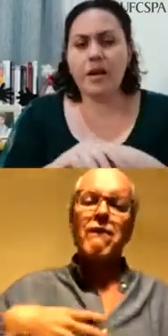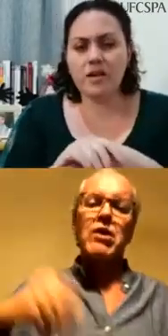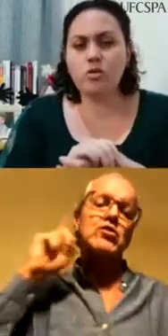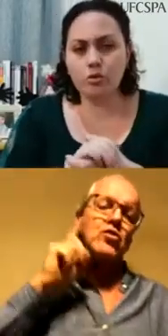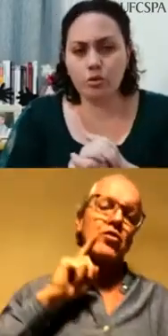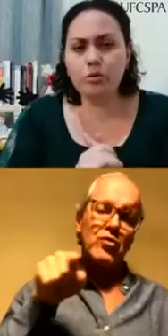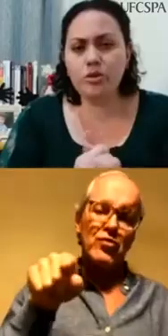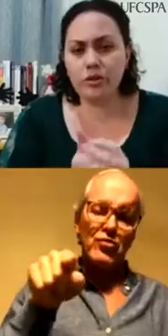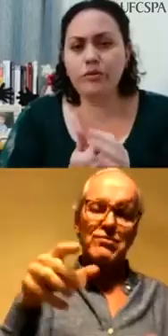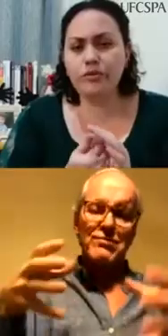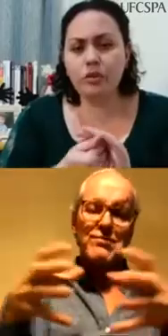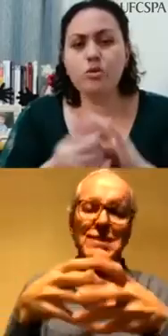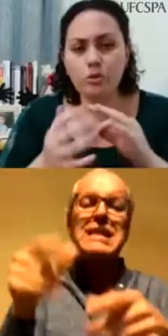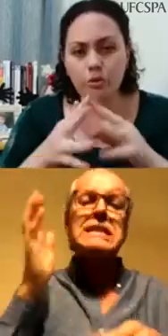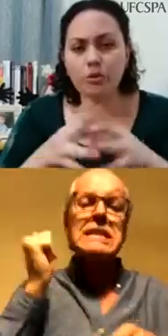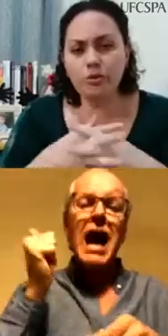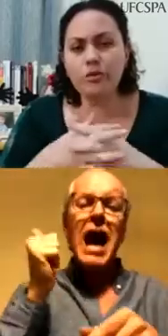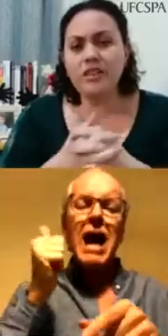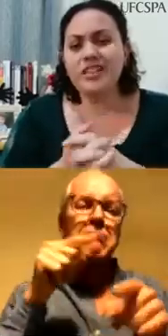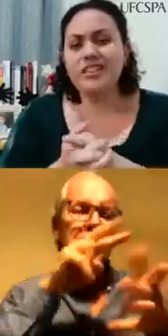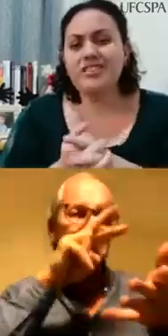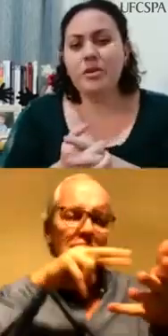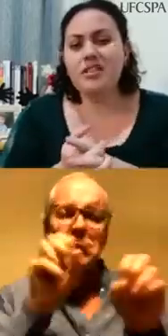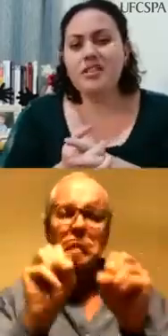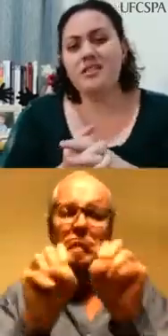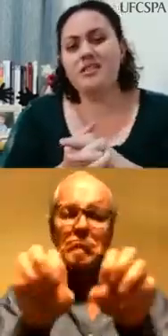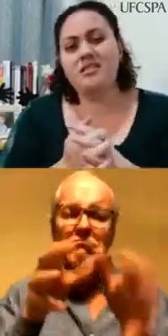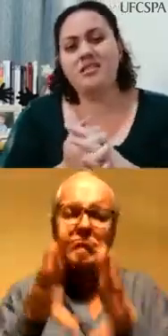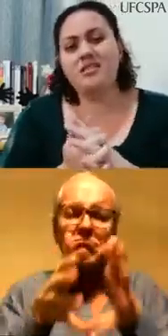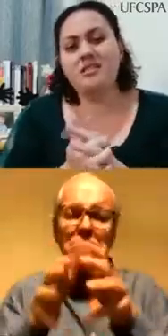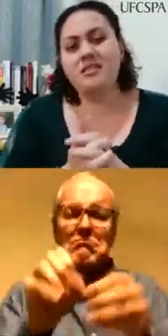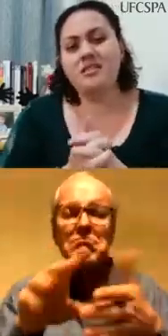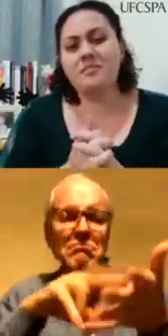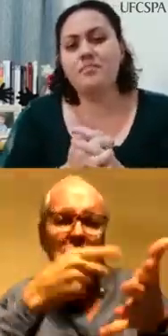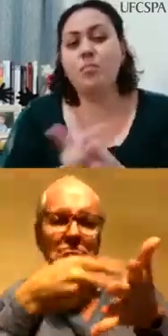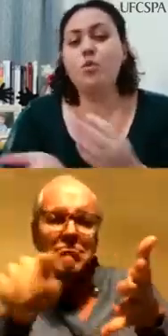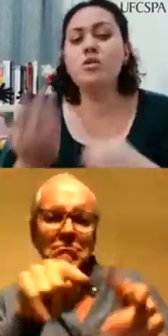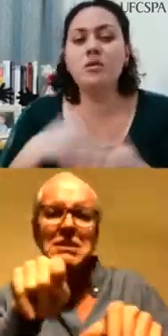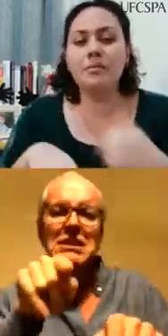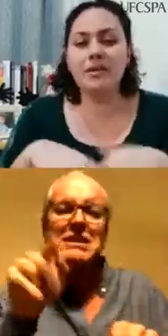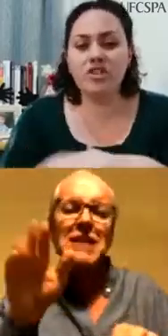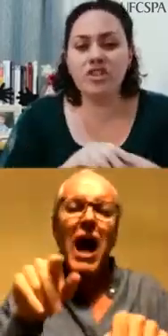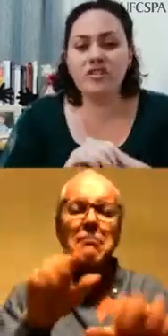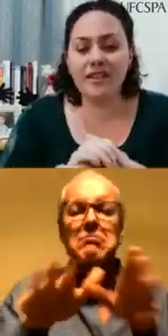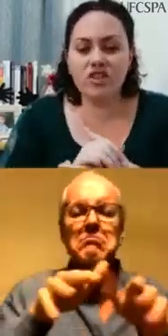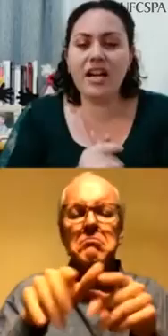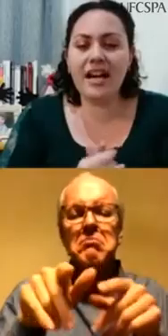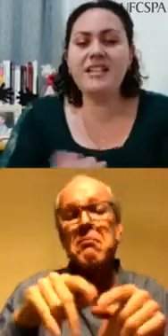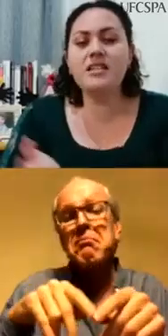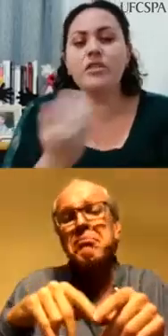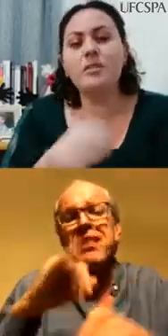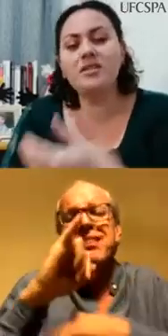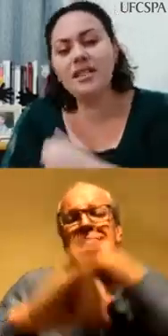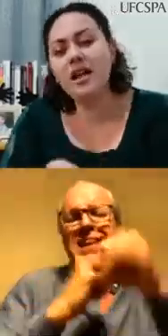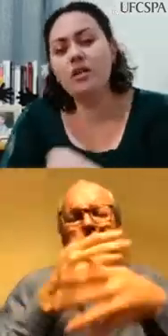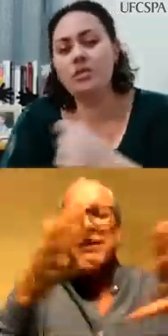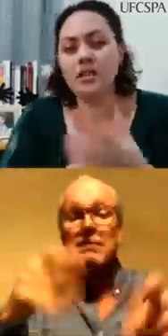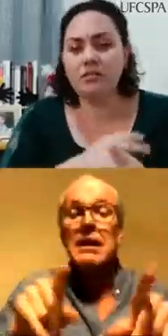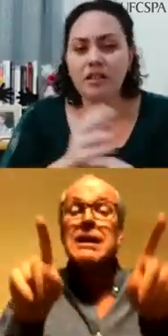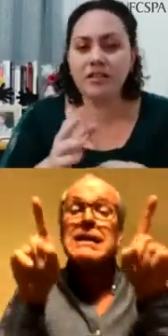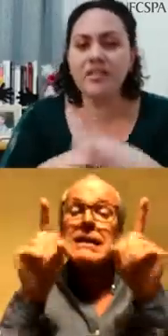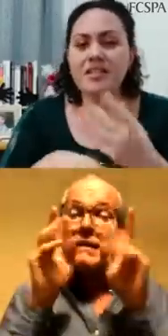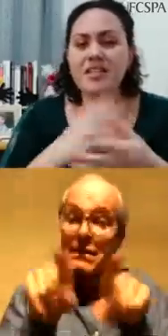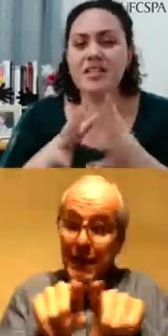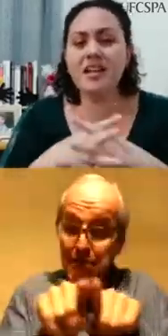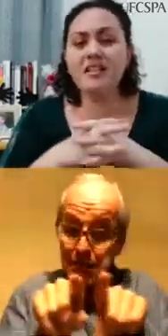os pais surdos e o filho surdo. Então eles buscam a partir, né, de casa ver o material, trabalhar